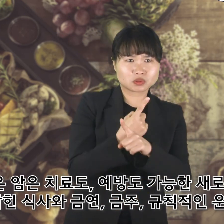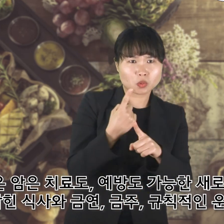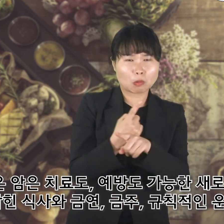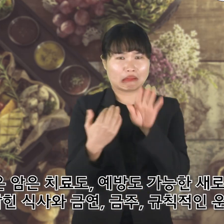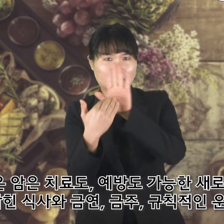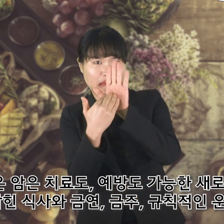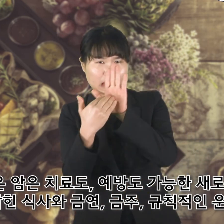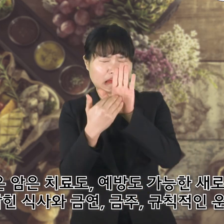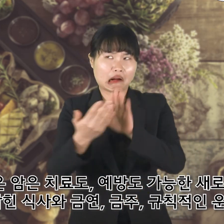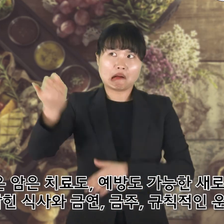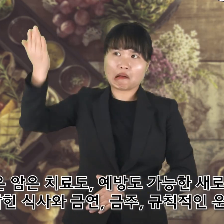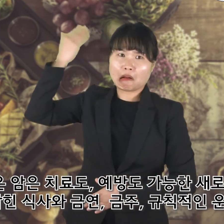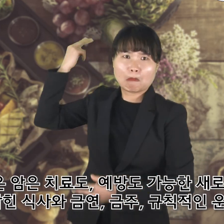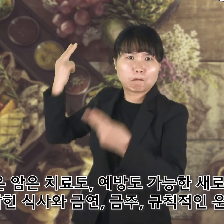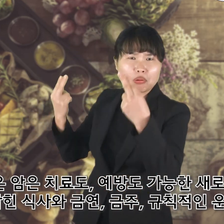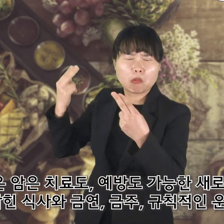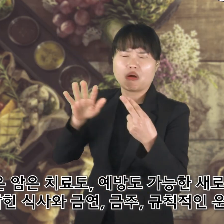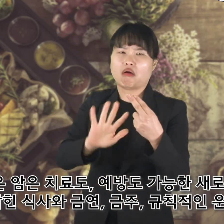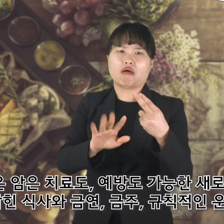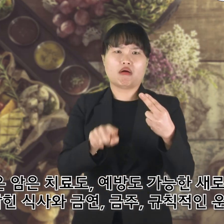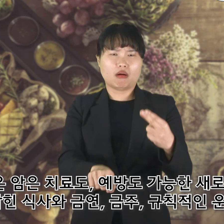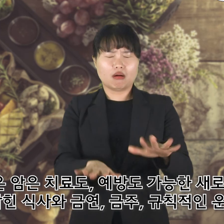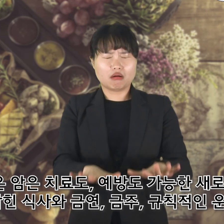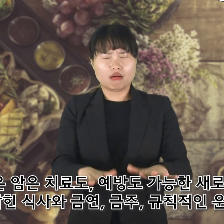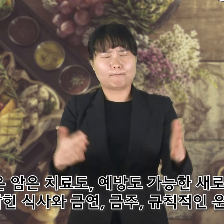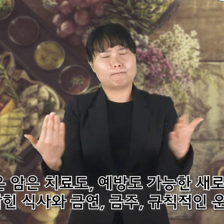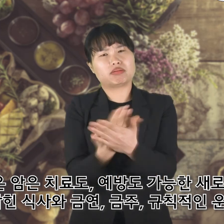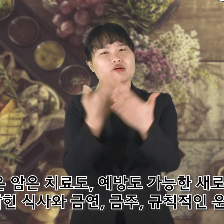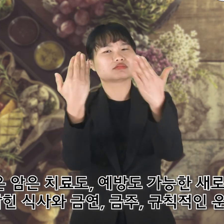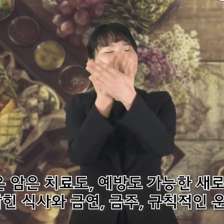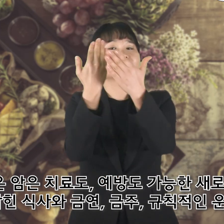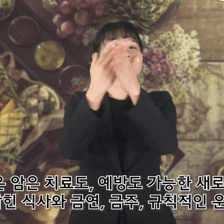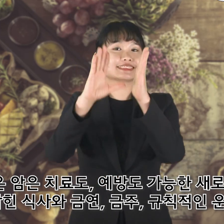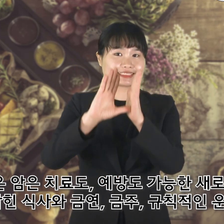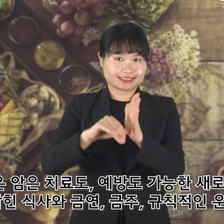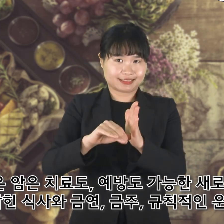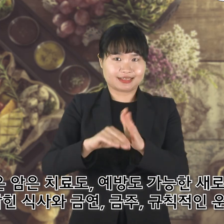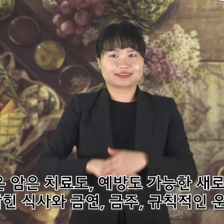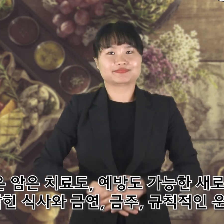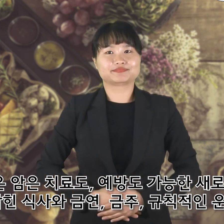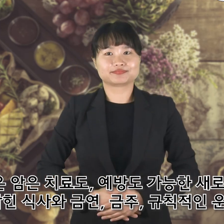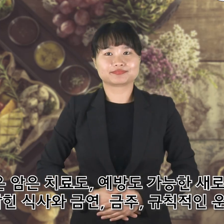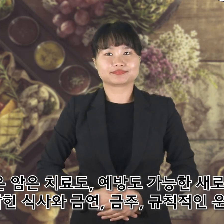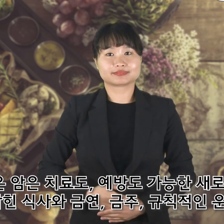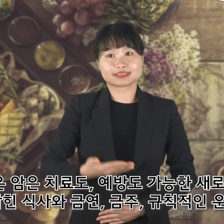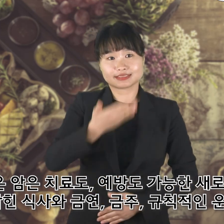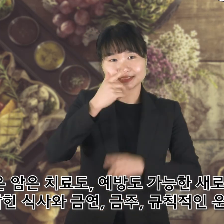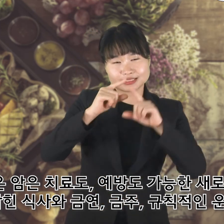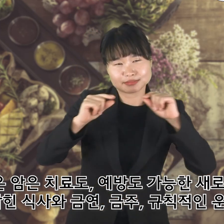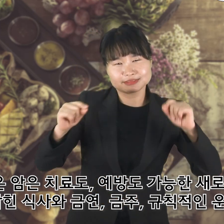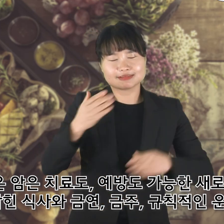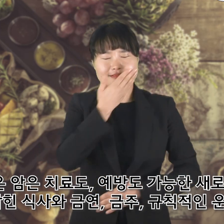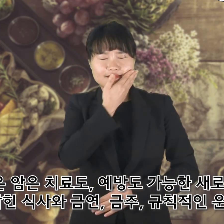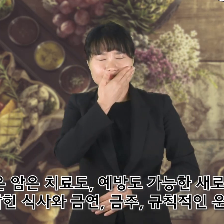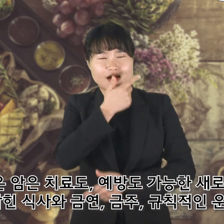지금은 암은 치료도 예방도 가능한 새로운 시대입니다. 균형 잡힌 식사와 금연,